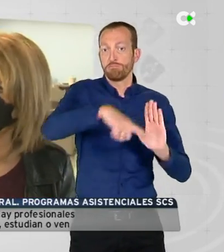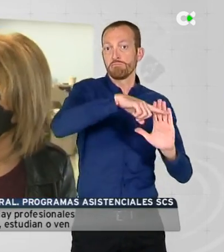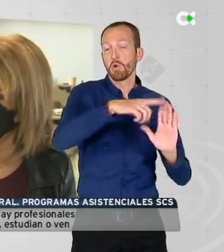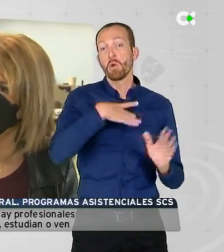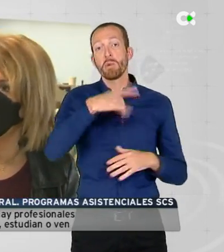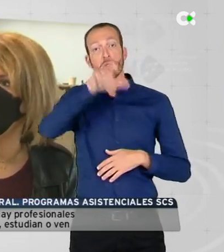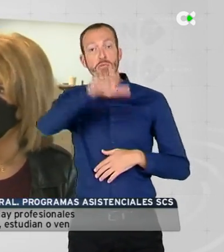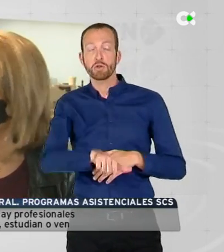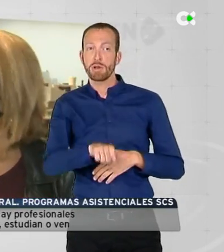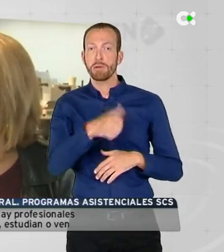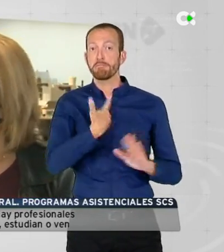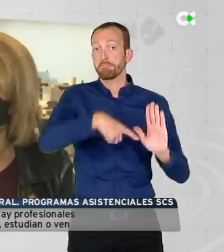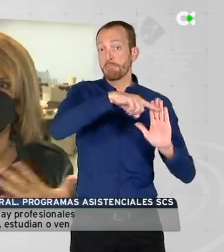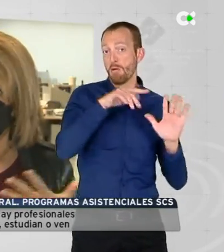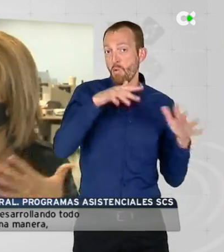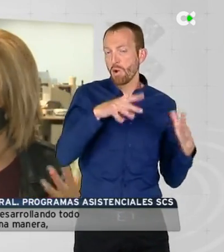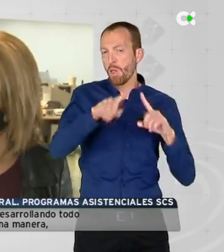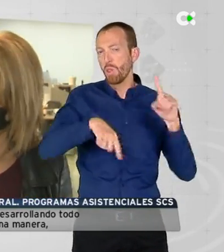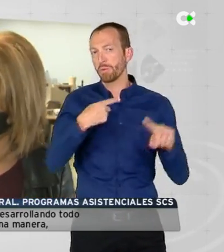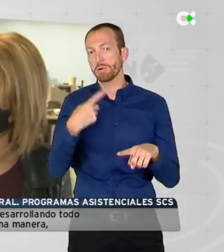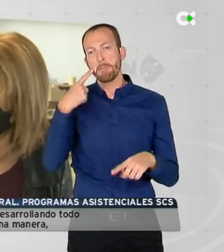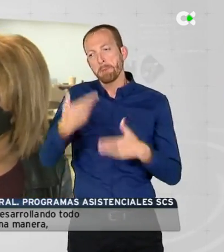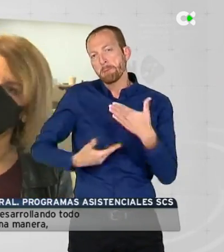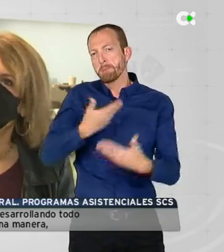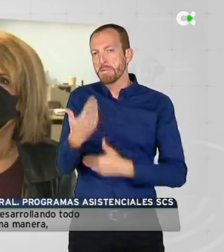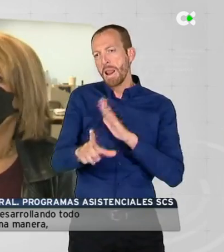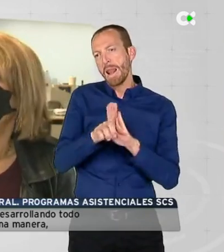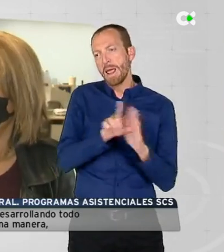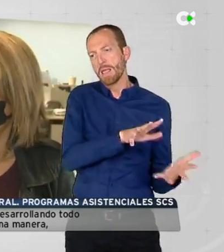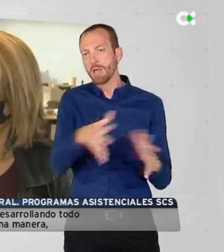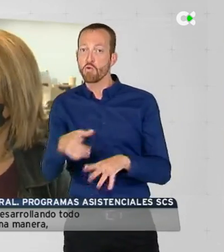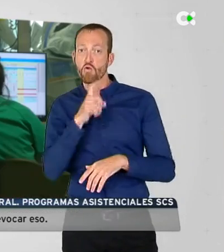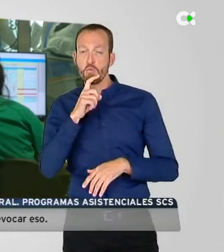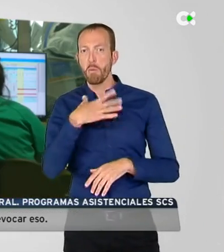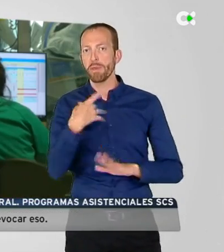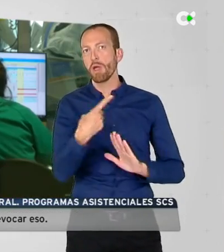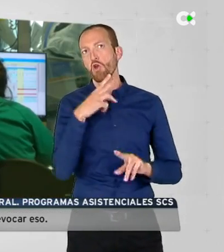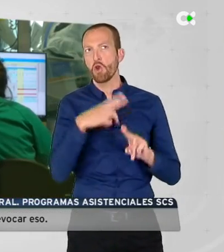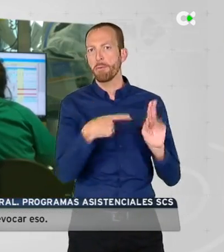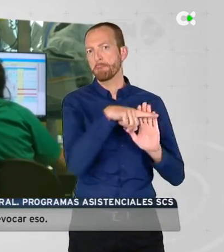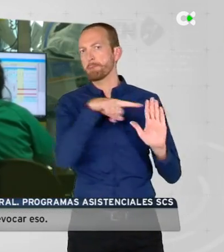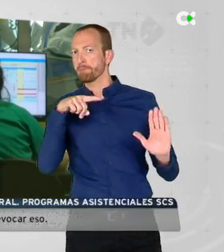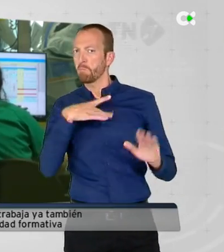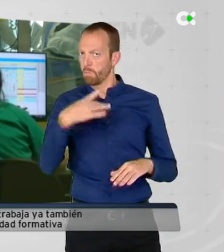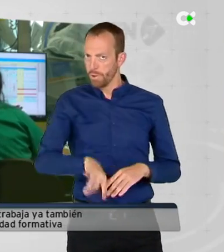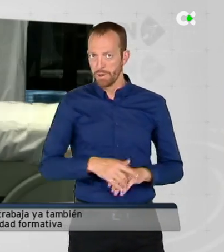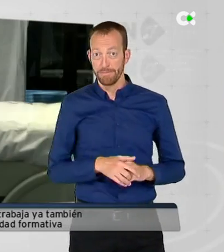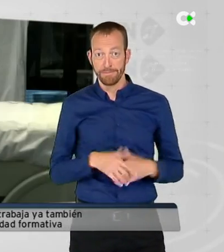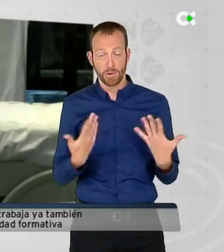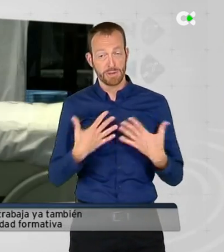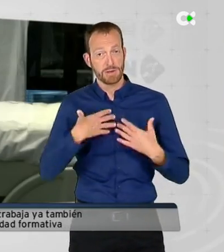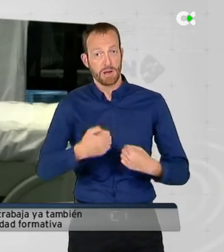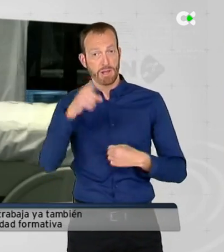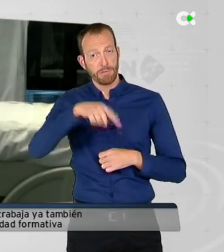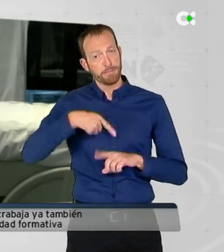profesionales que luego leen, estudian o ven cómo se ha ido desarrollando todo y pues de alguna manera pueden revocar eso. Por ello, Sanidad trabaja